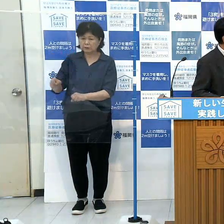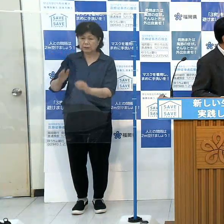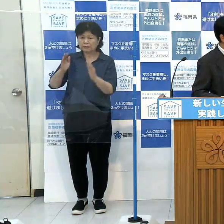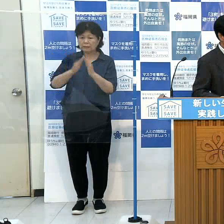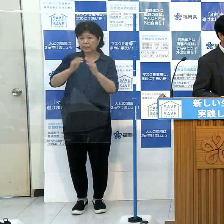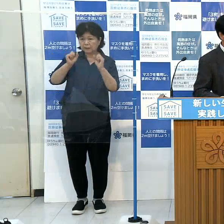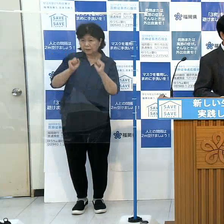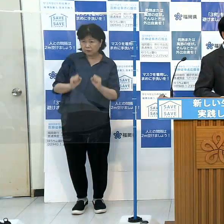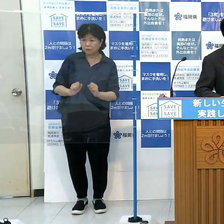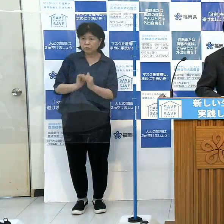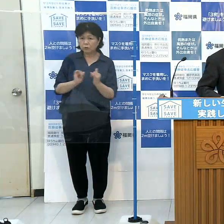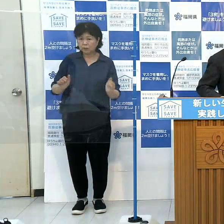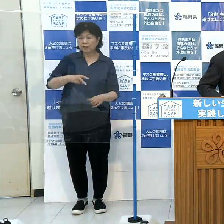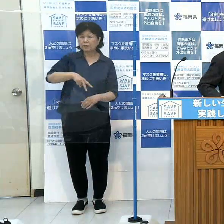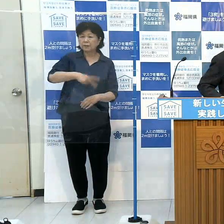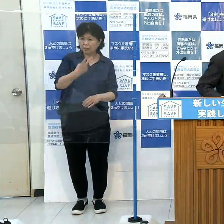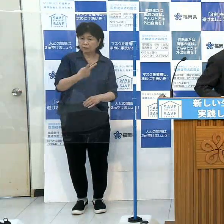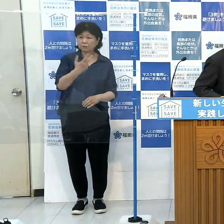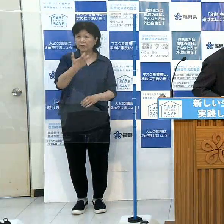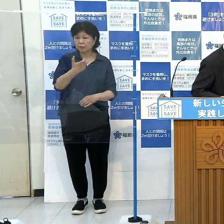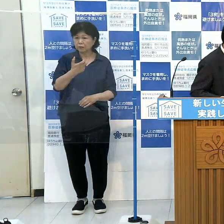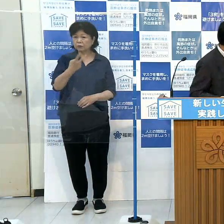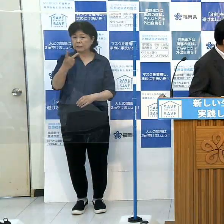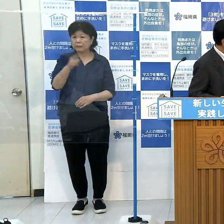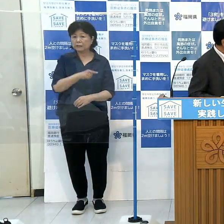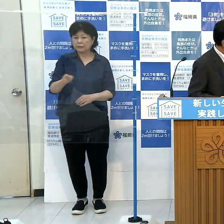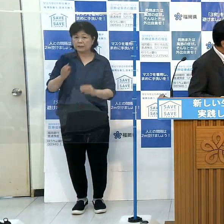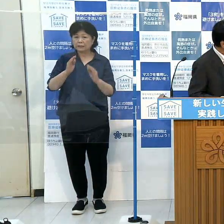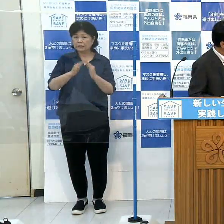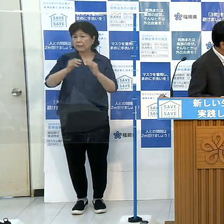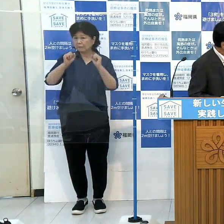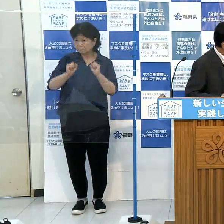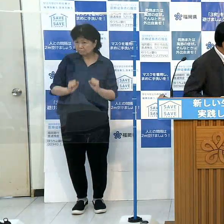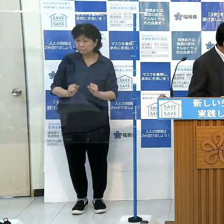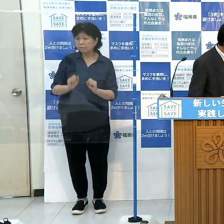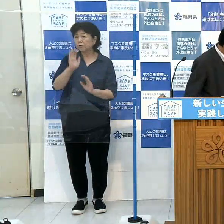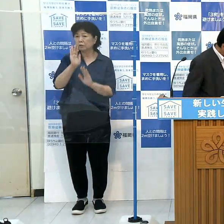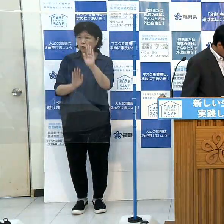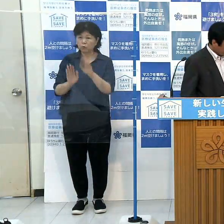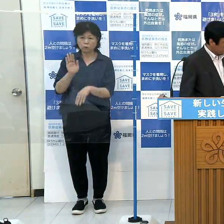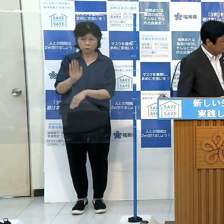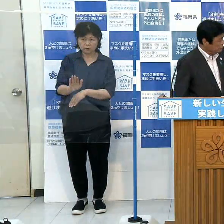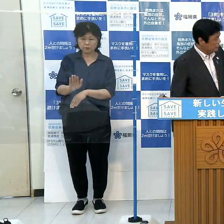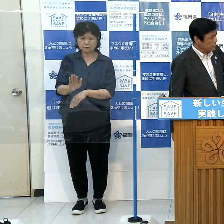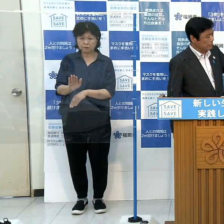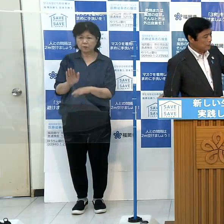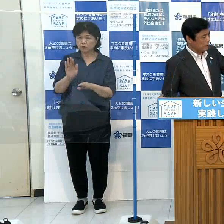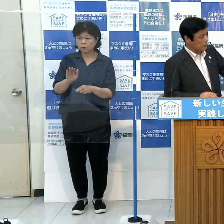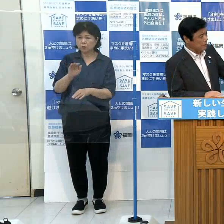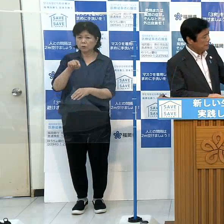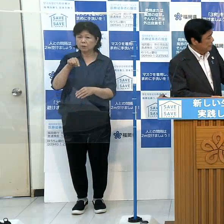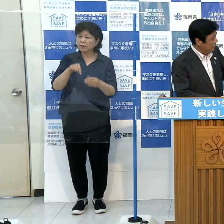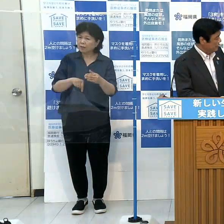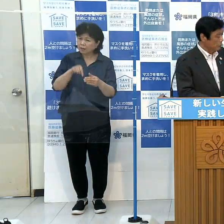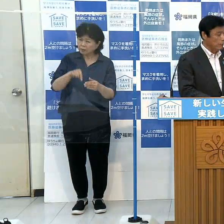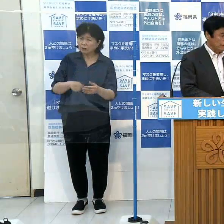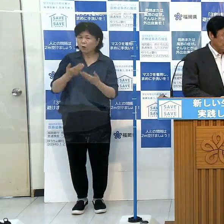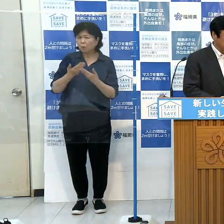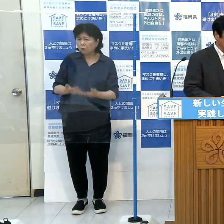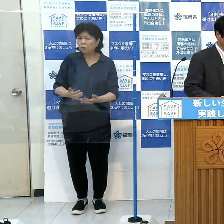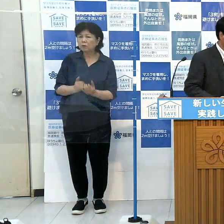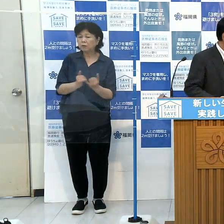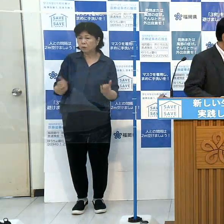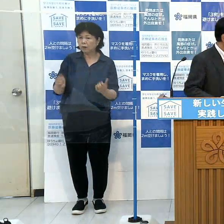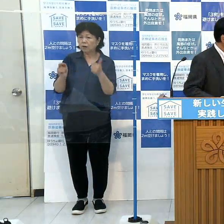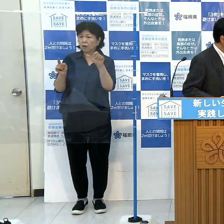待機をされている方が272名という状況でございます。その中で重症者の方は5